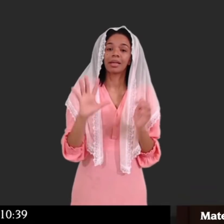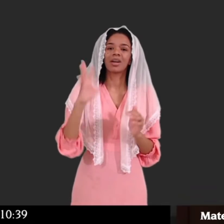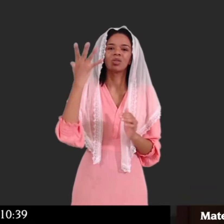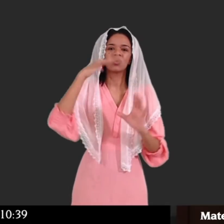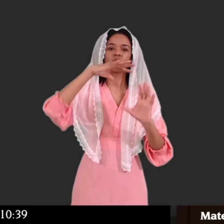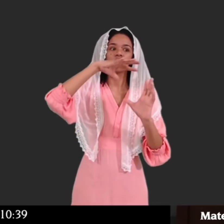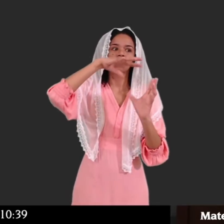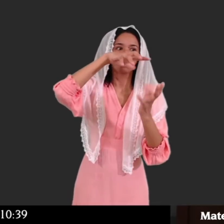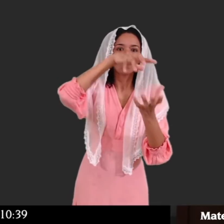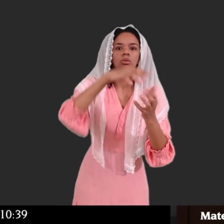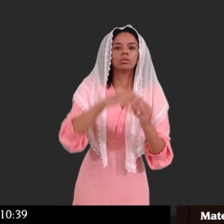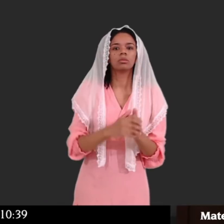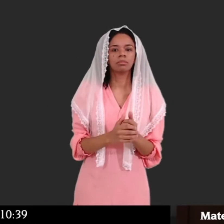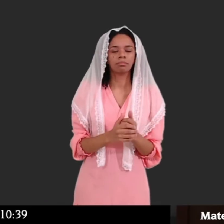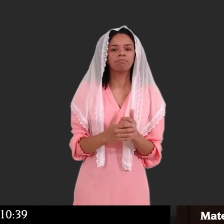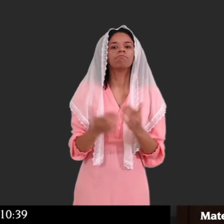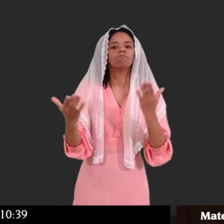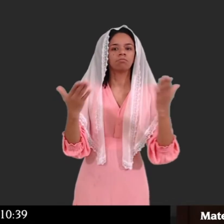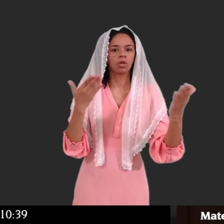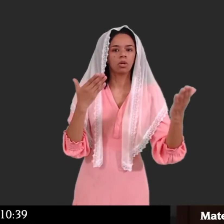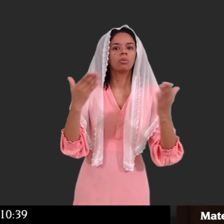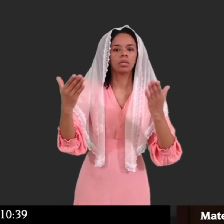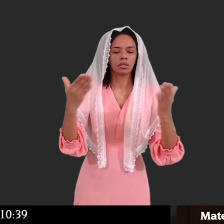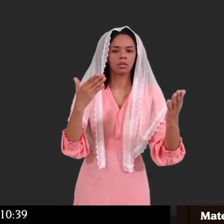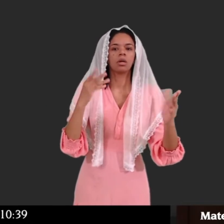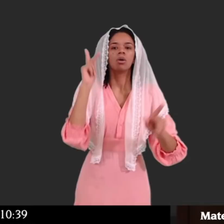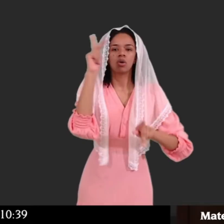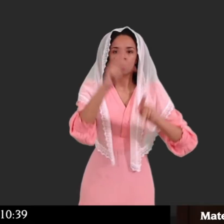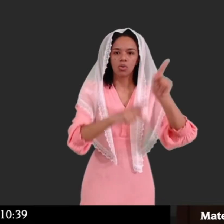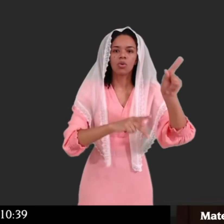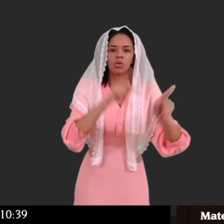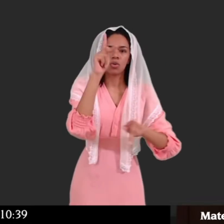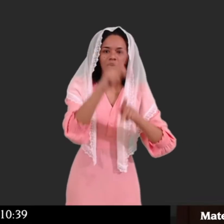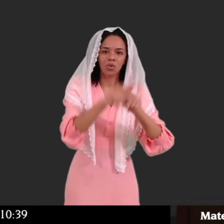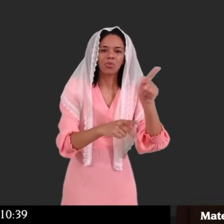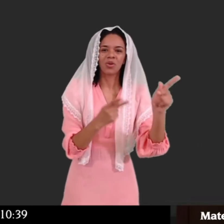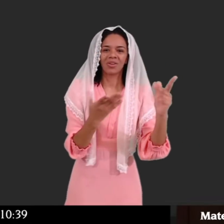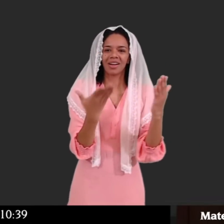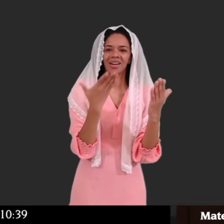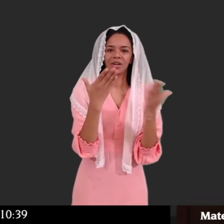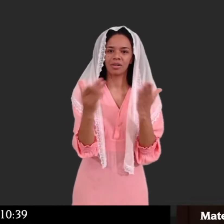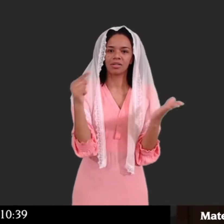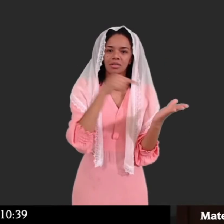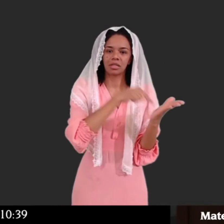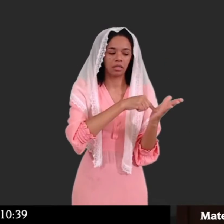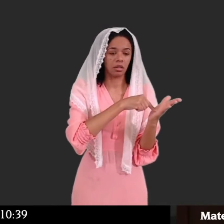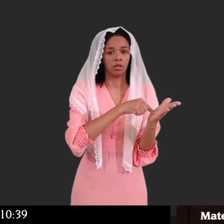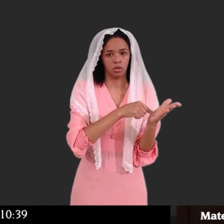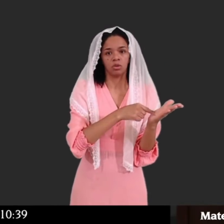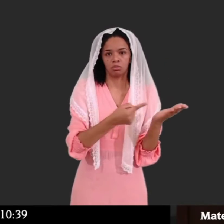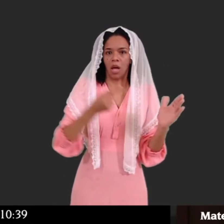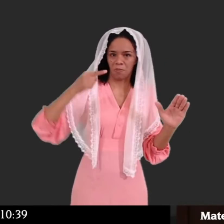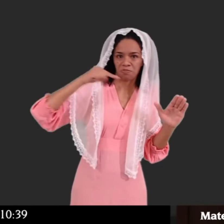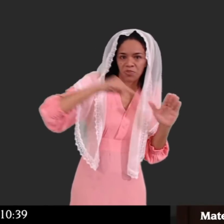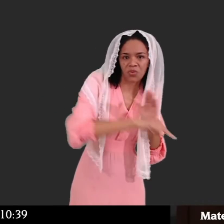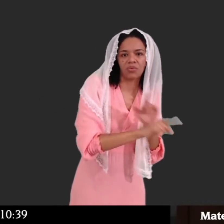humanidade. A história da humanidade se revela nessa palavra, de uma maneira profunda, porém